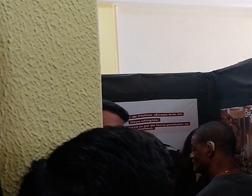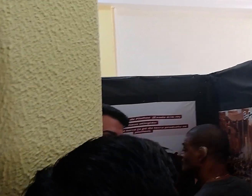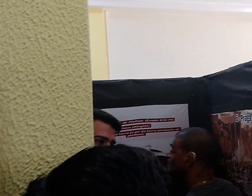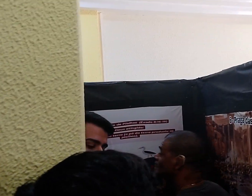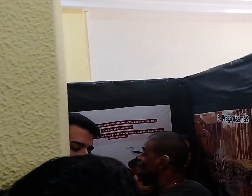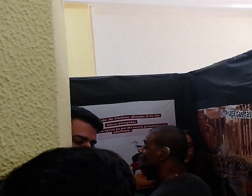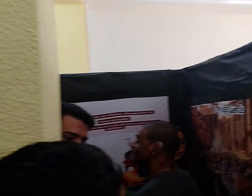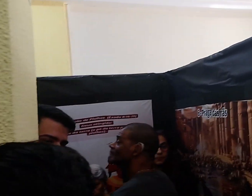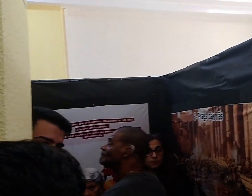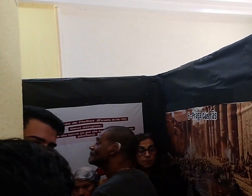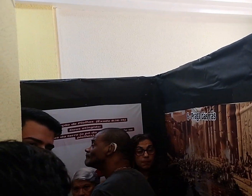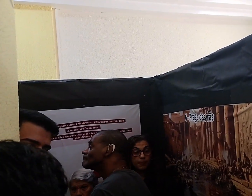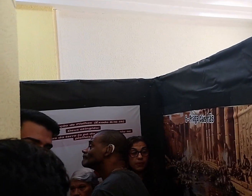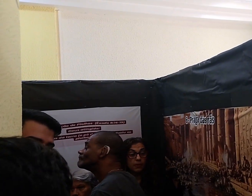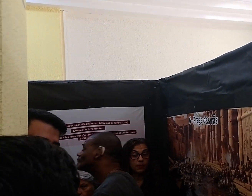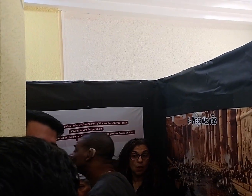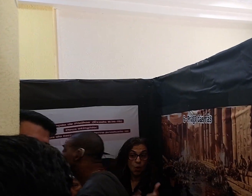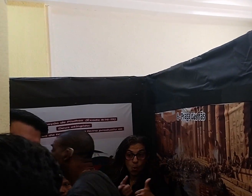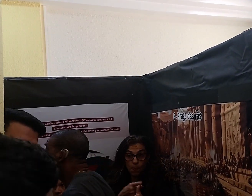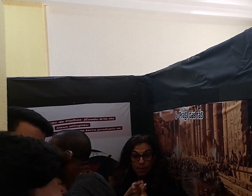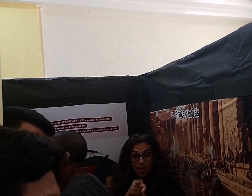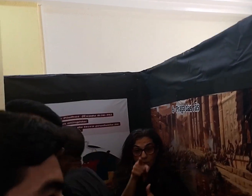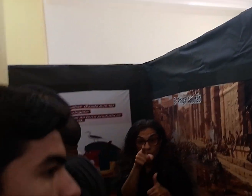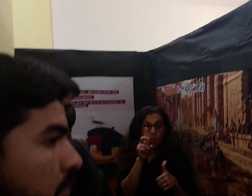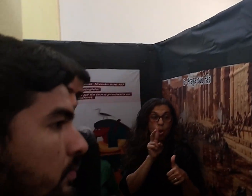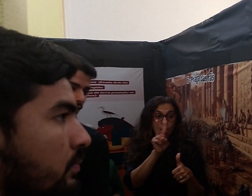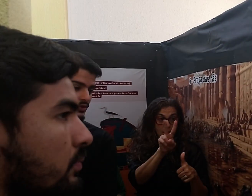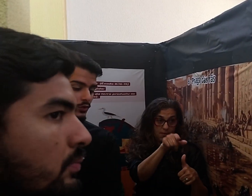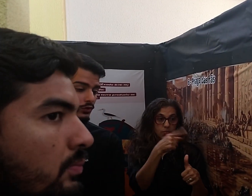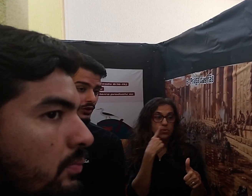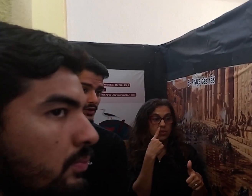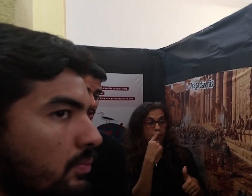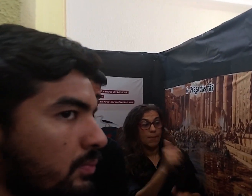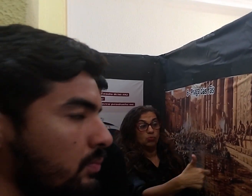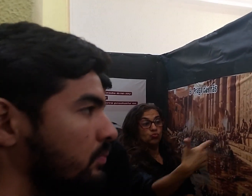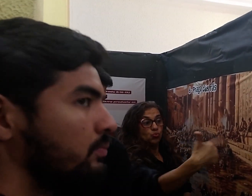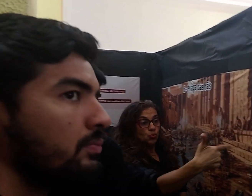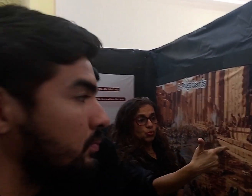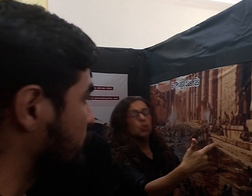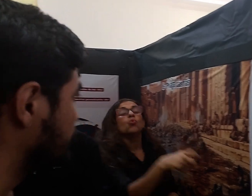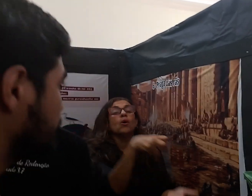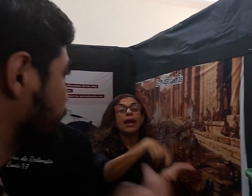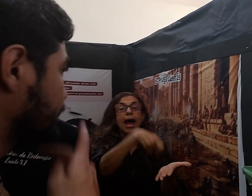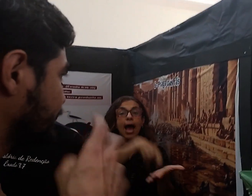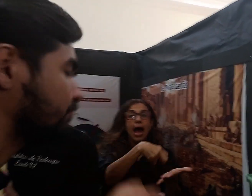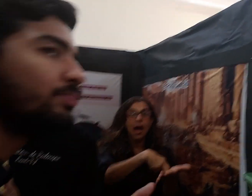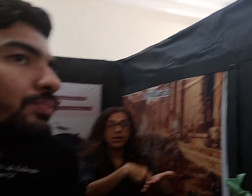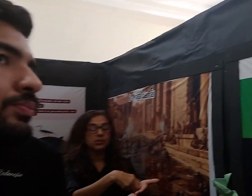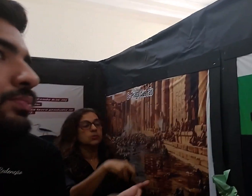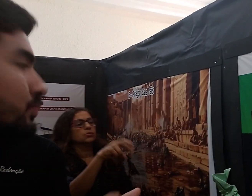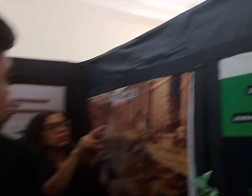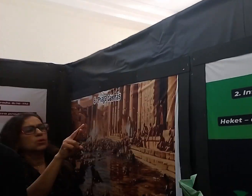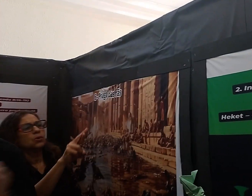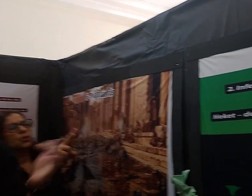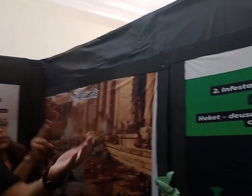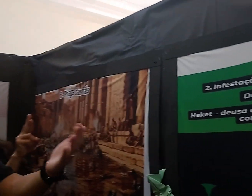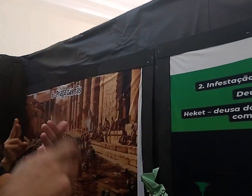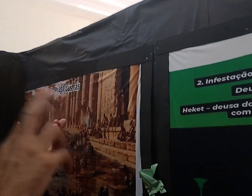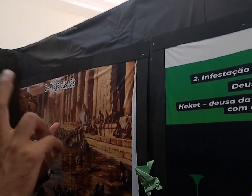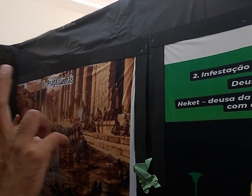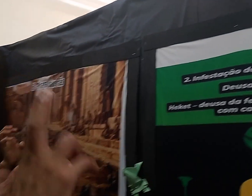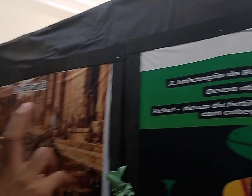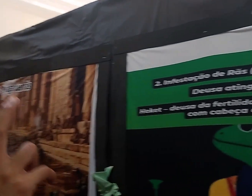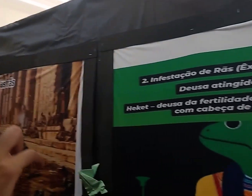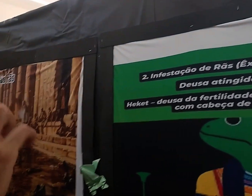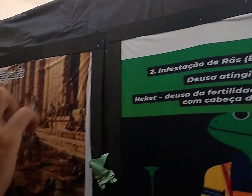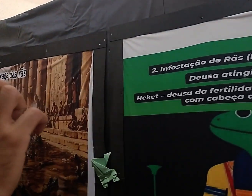O primeiro Deus atingido o segundo Deus atingido é o Deus Requete, que chega para cá,